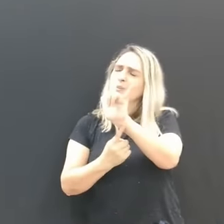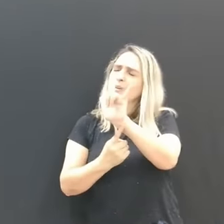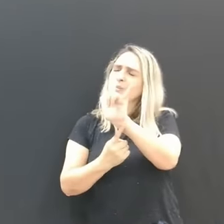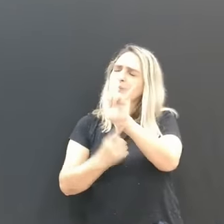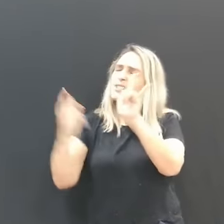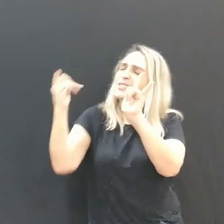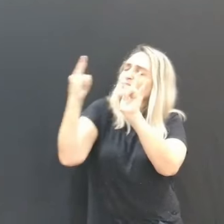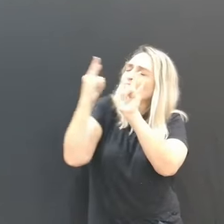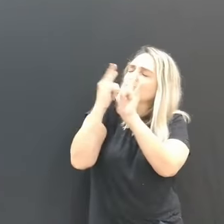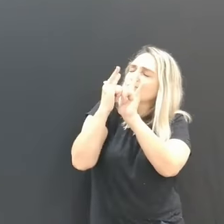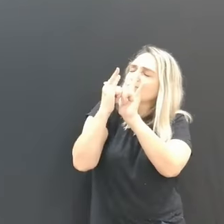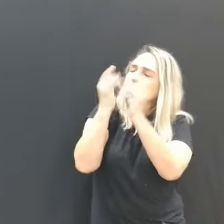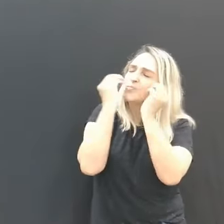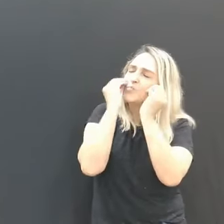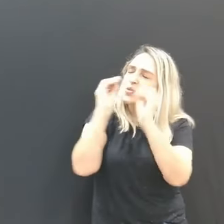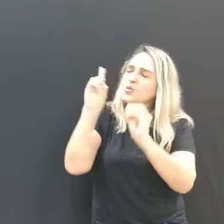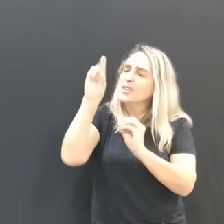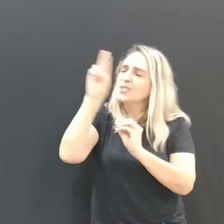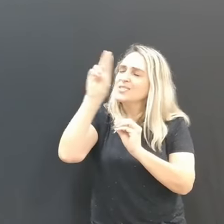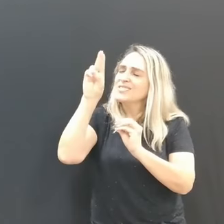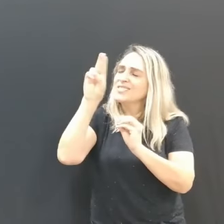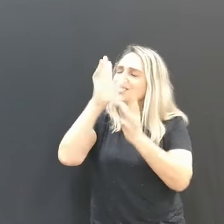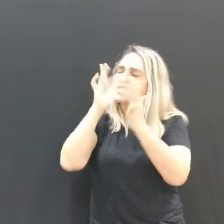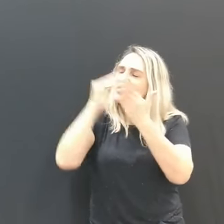vidas. Senhor, nós Te amamos,